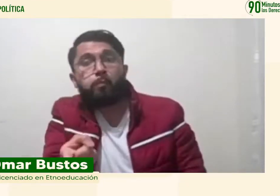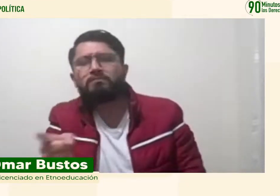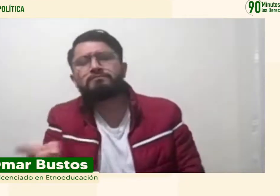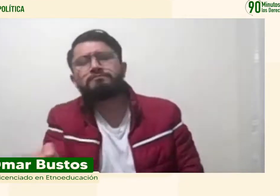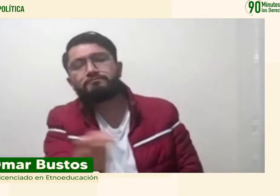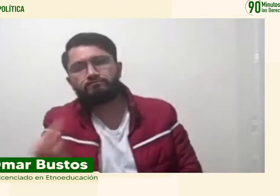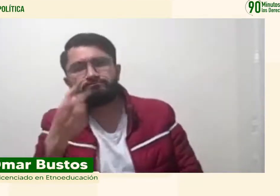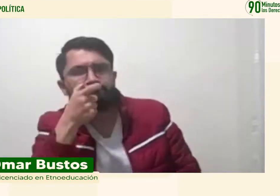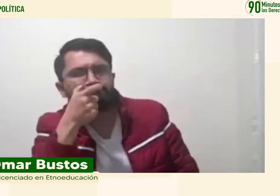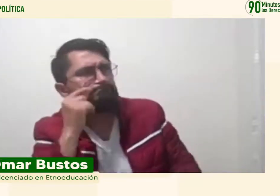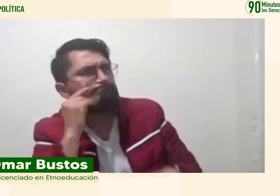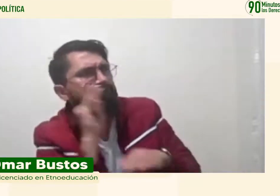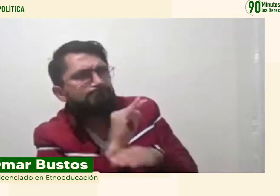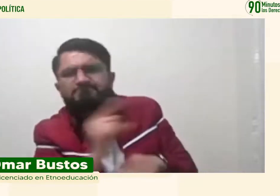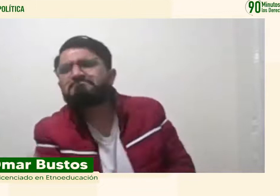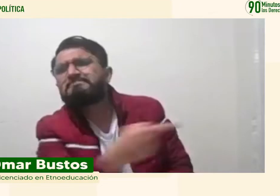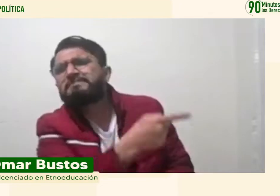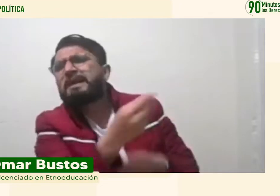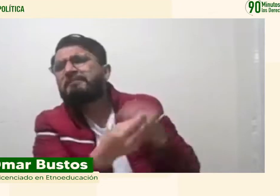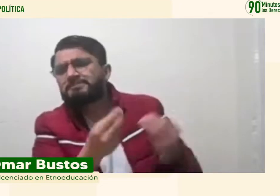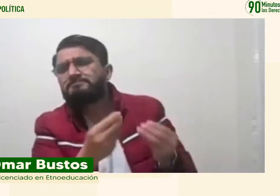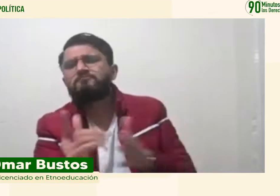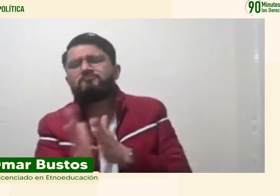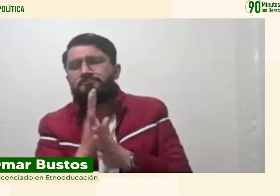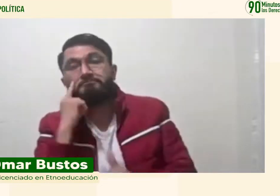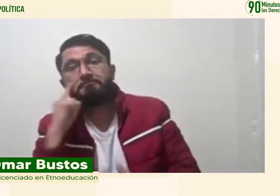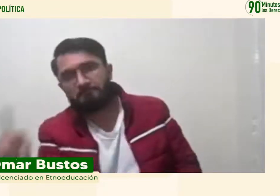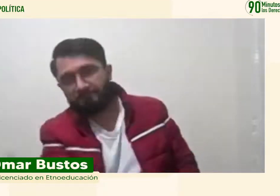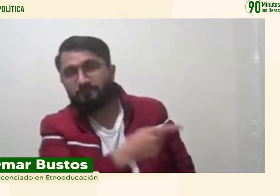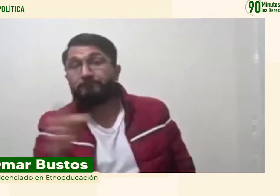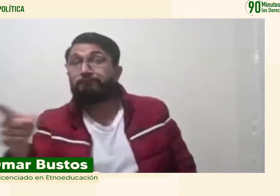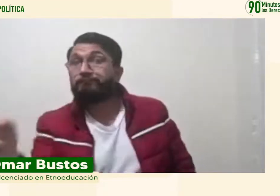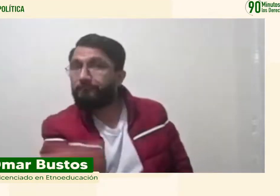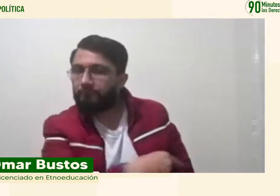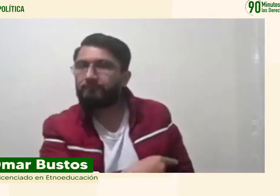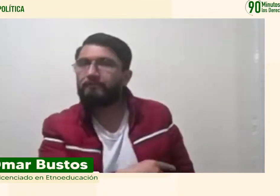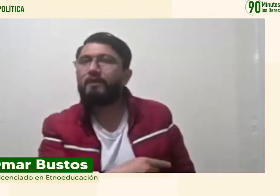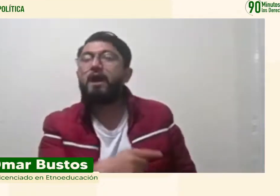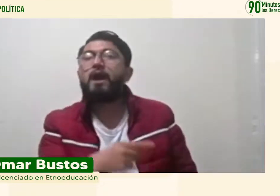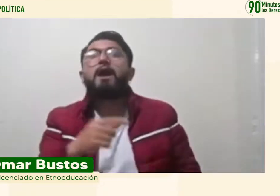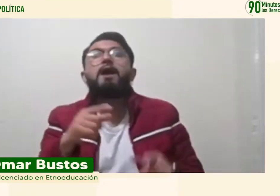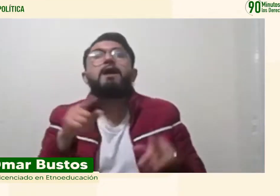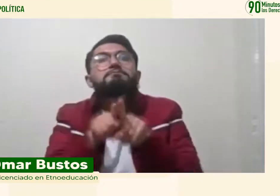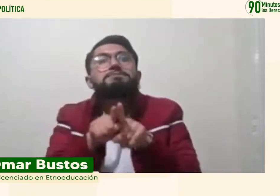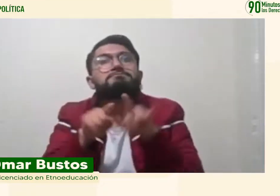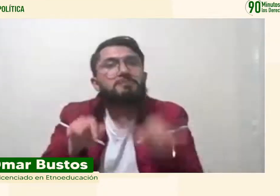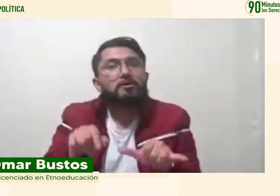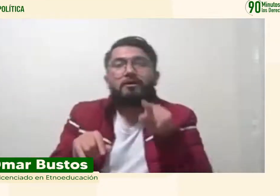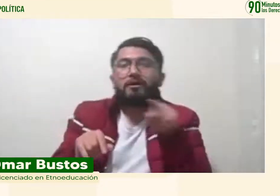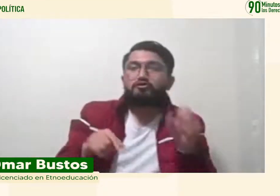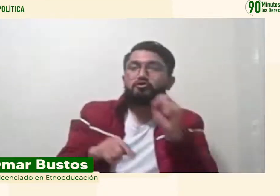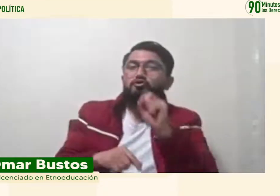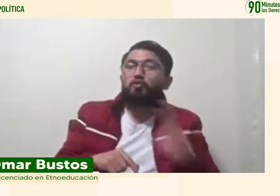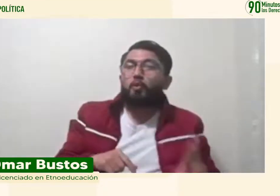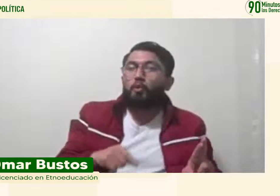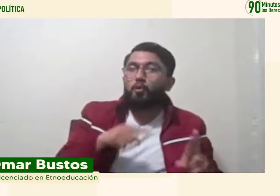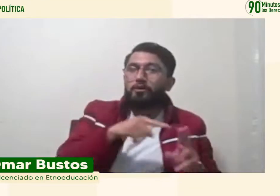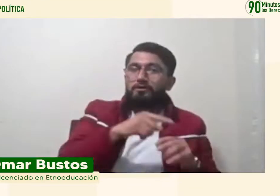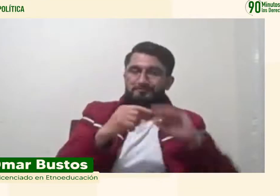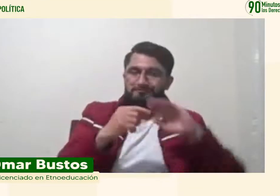allí mandaron pues algunas personas orden le mandaron a investigar y lo mismo en el